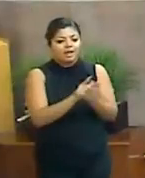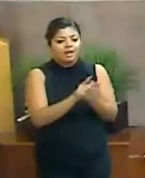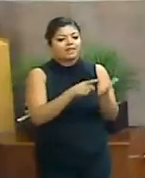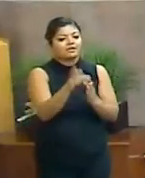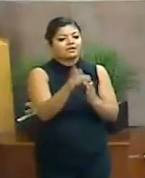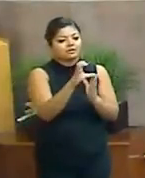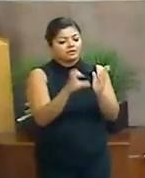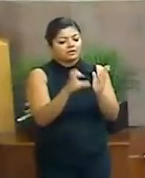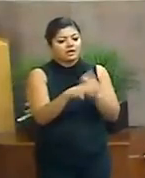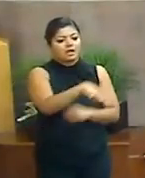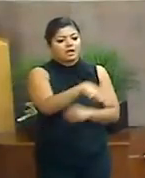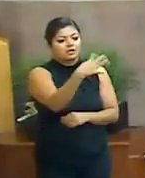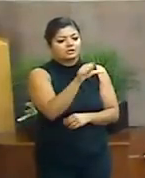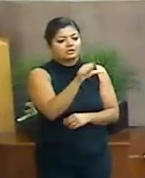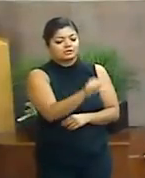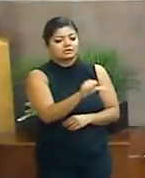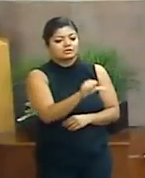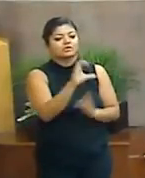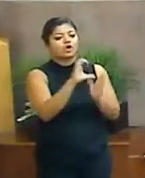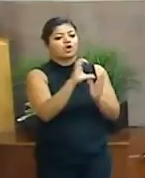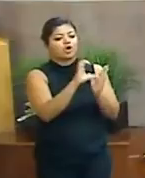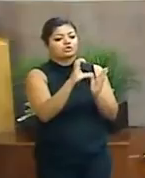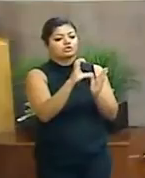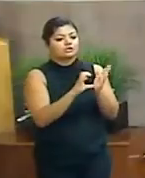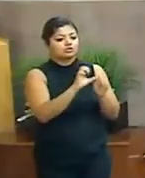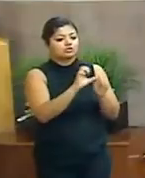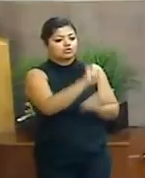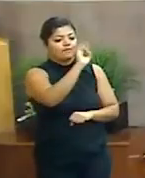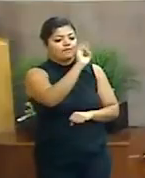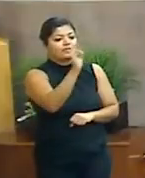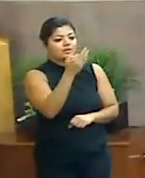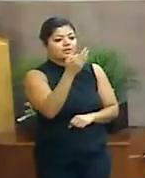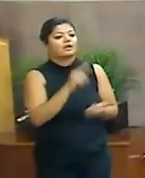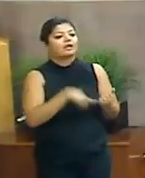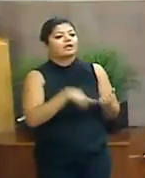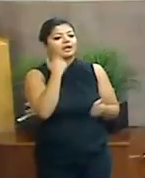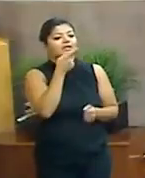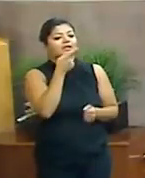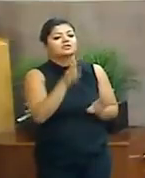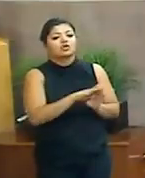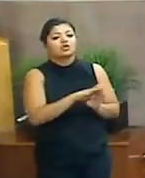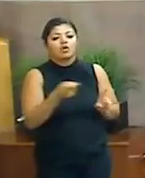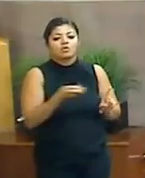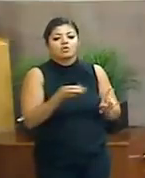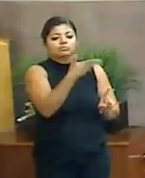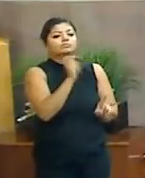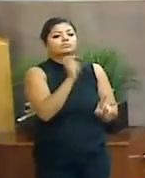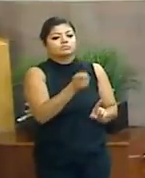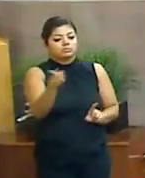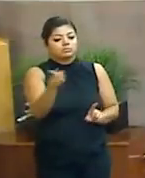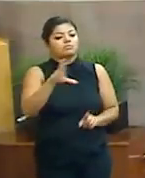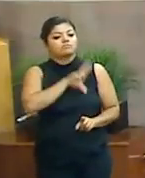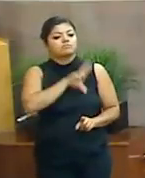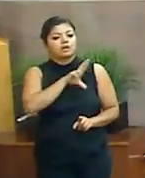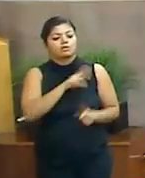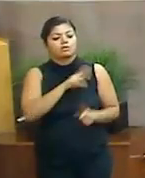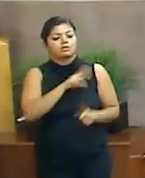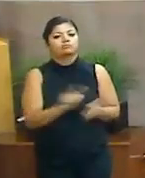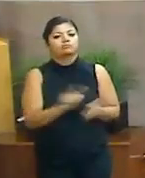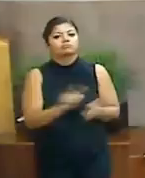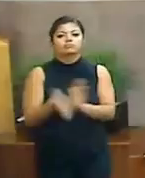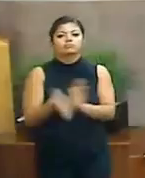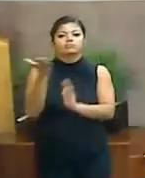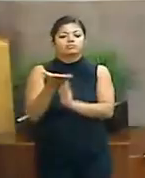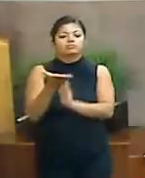artículos 14 y 16 de la constitución federal en otras palabras contra el estado de derecho y seguridad que tiene en particular para construir y operar una industria